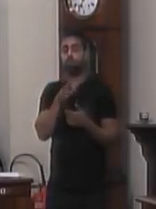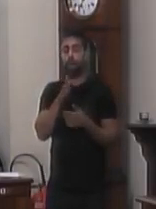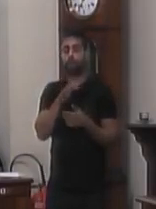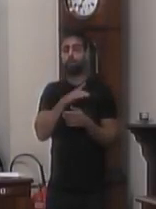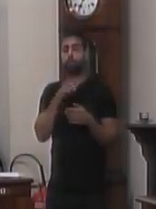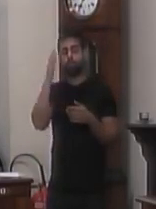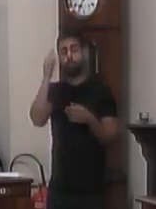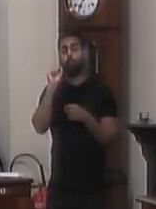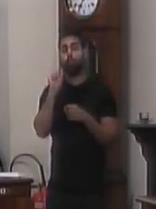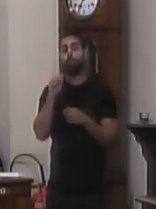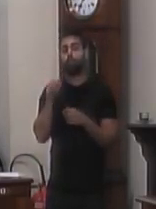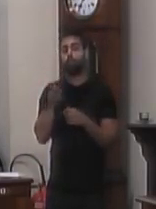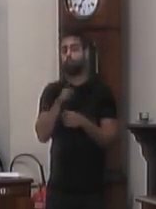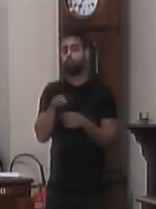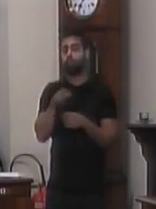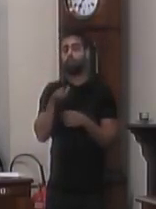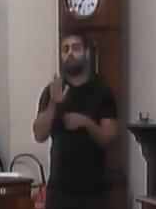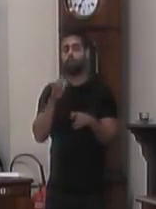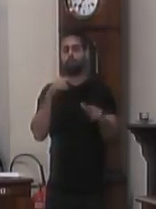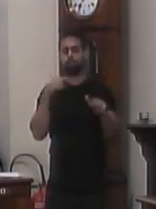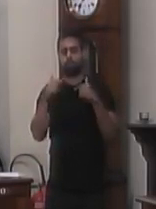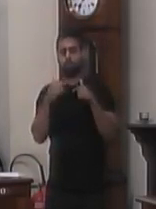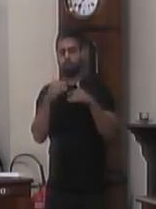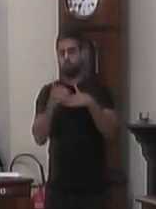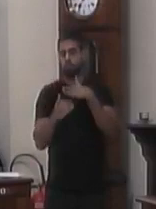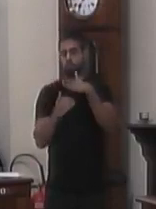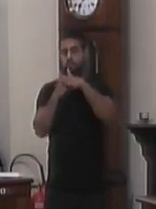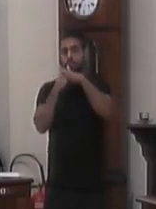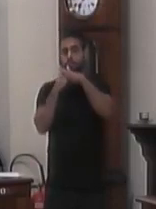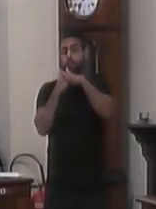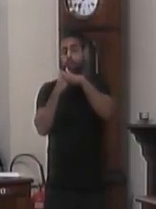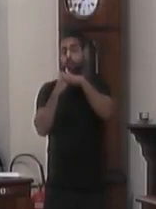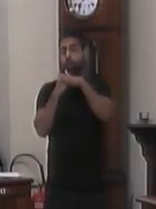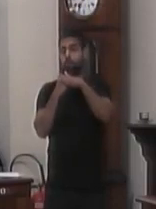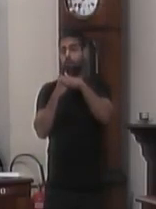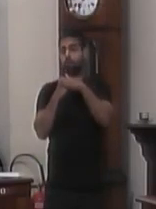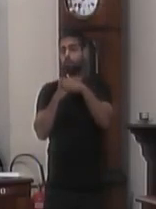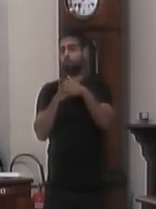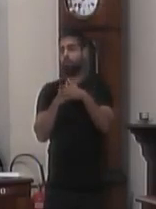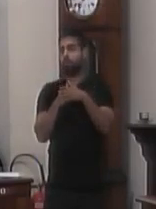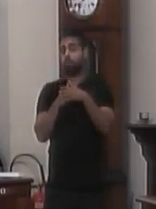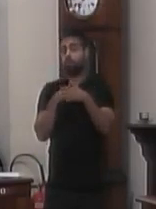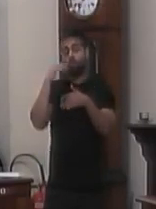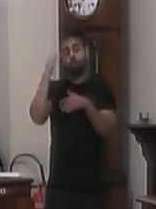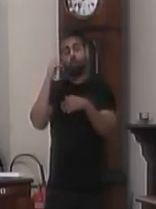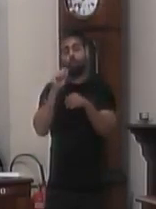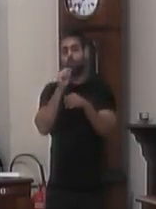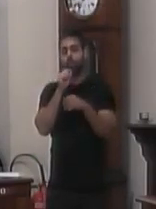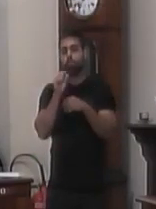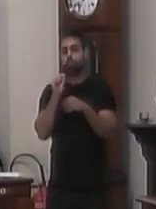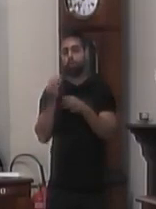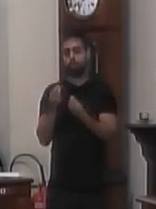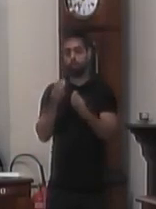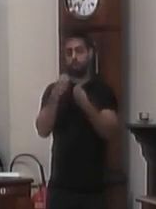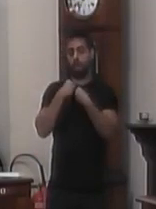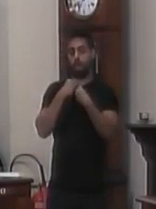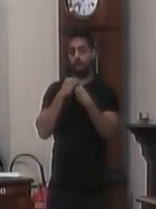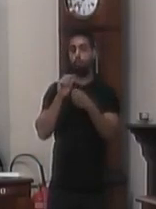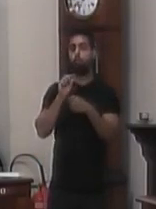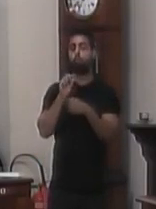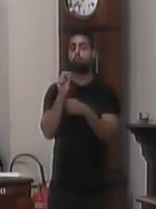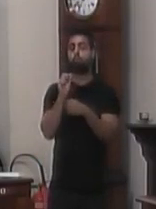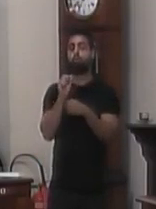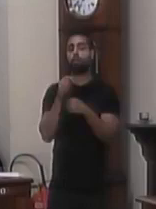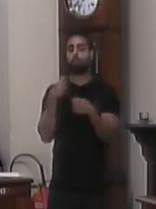definida. Então, vocês trabalham dentro de um limite onde vocês calculam o que vem, sabem o que tem que